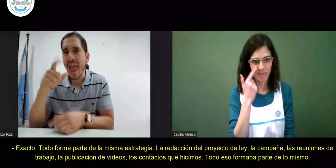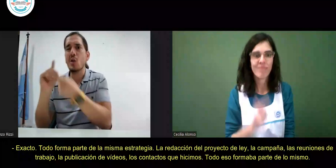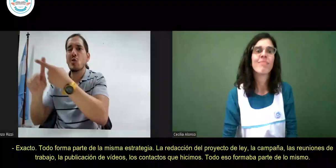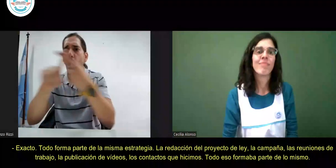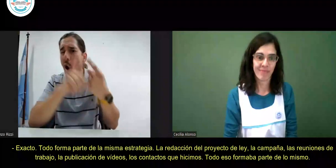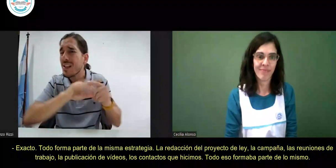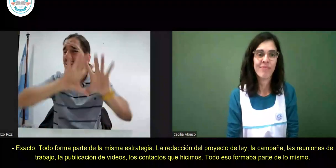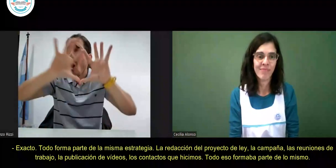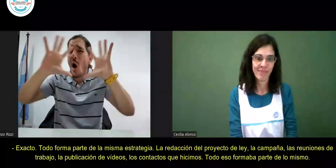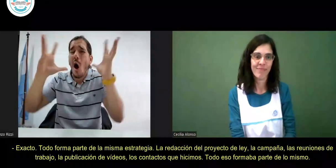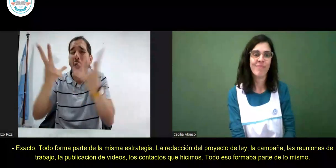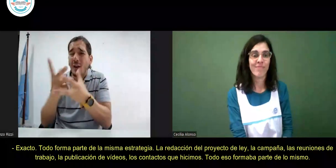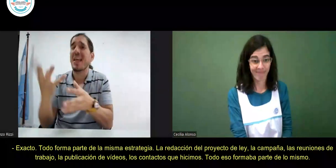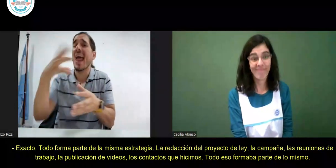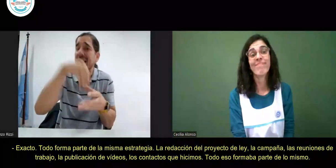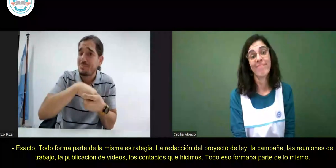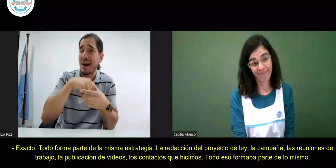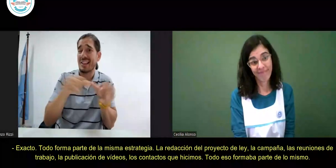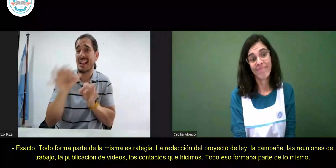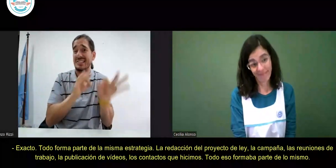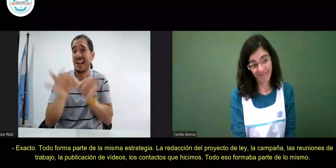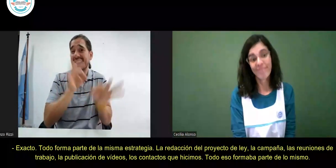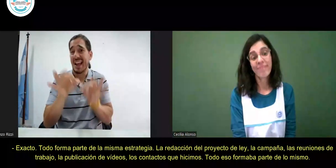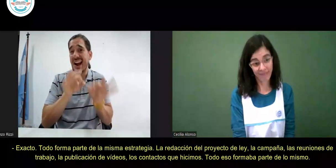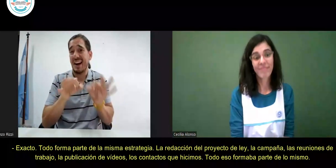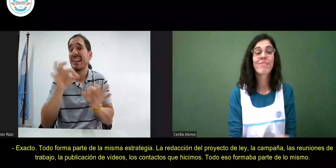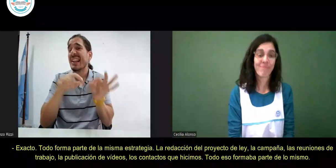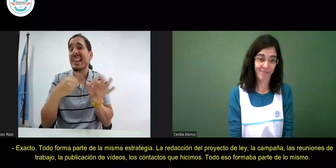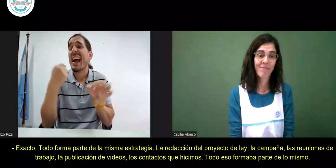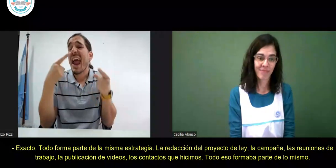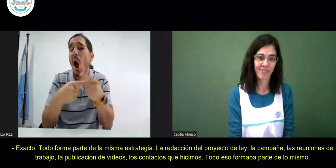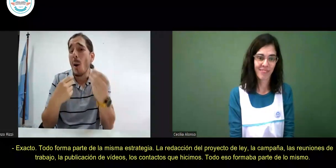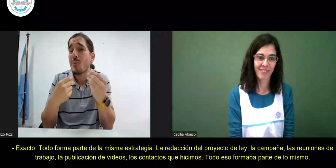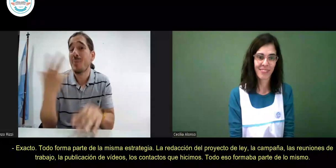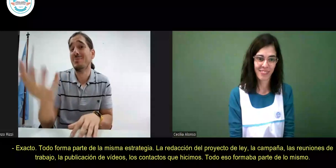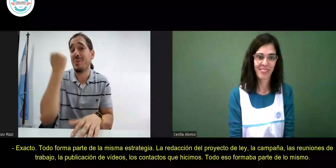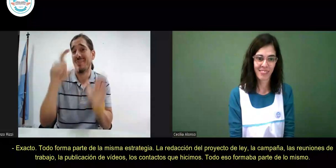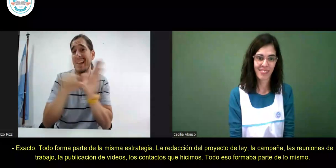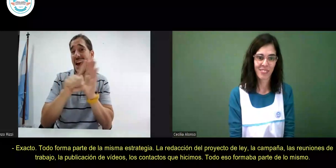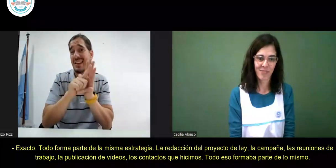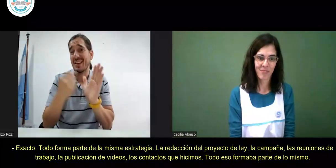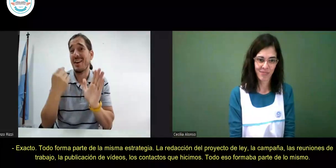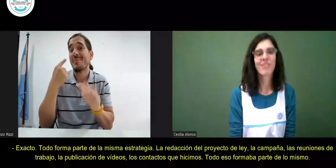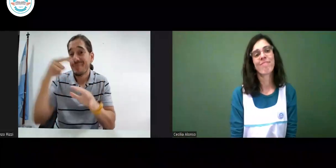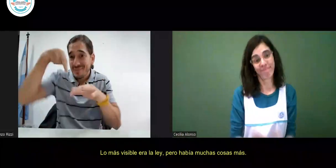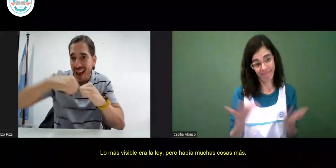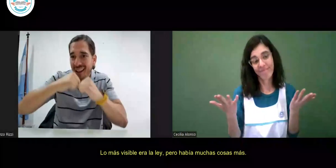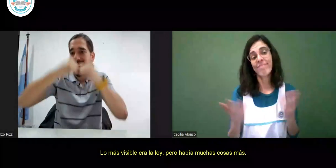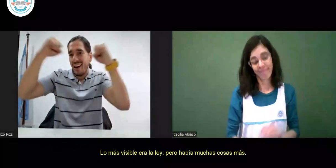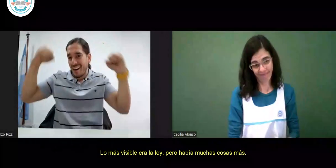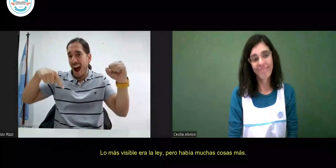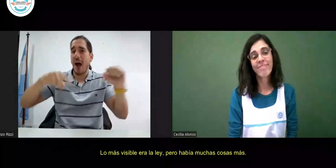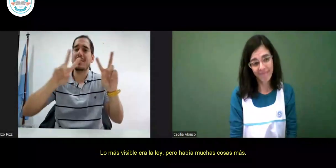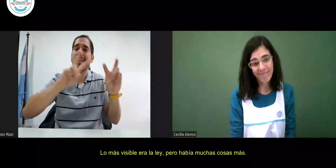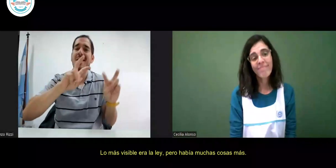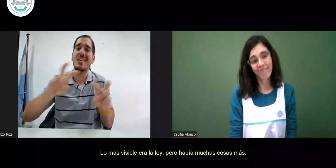ley, la campaña, las reuniones de trabajo, la publicación de los videos, los contactos que hicimos, todo eso formaba parte de lo mismo. Lo más visible